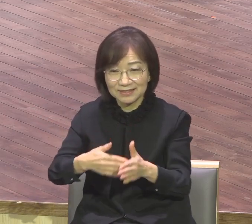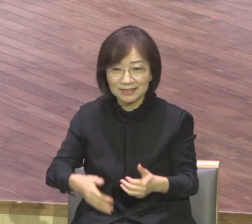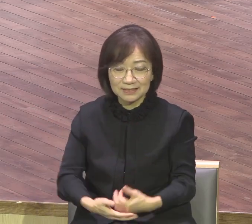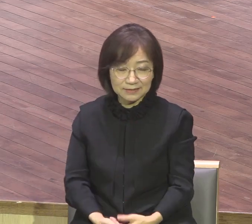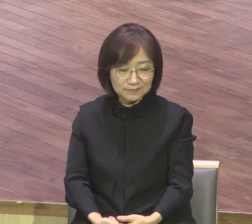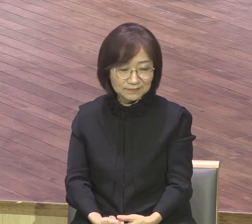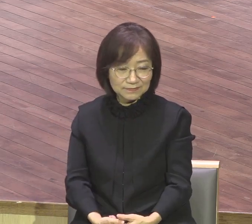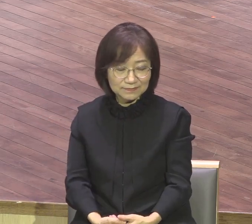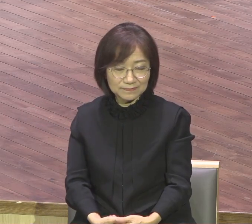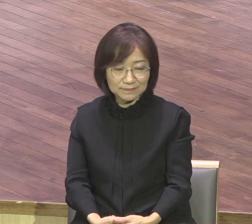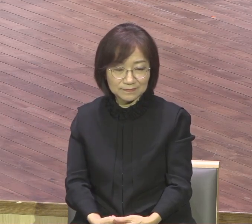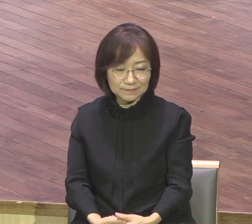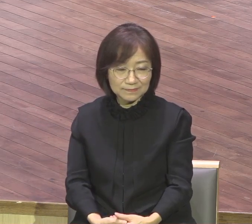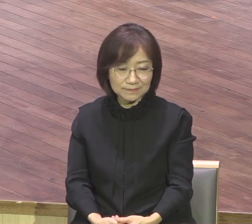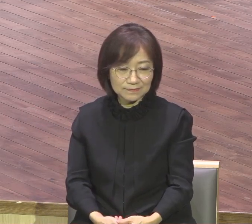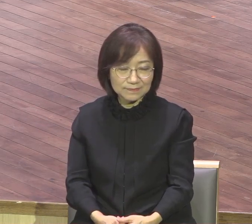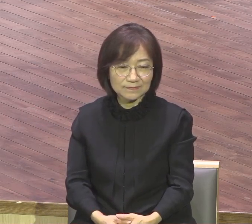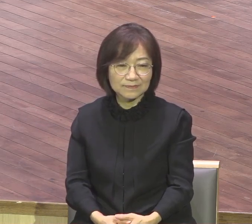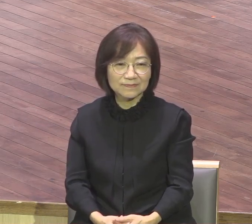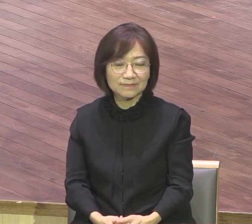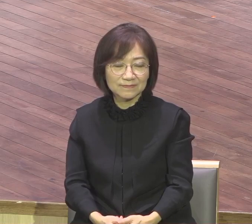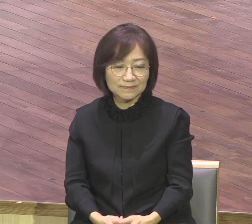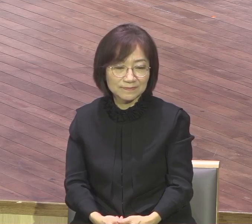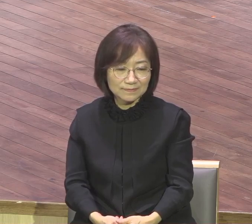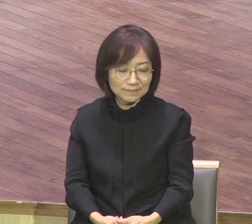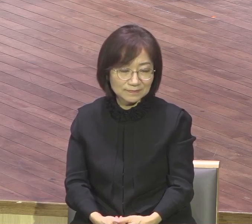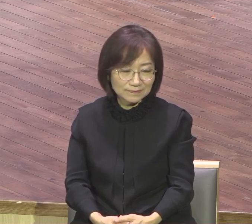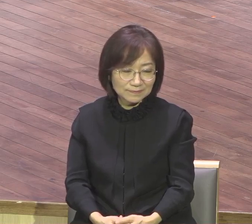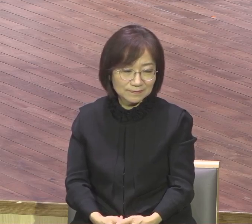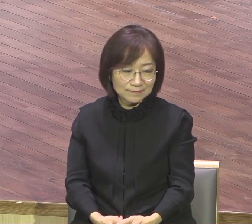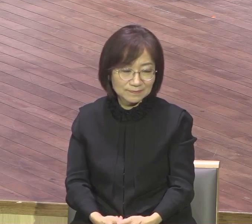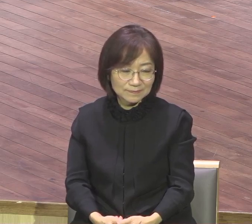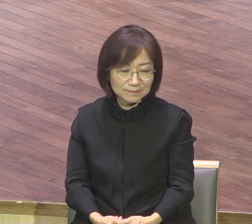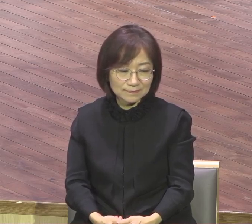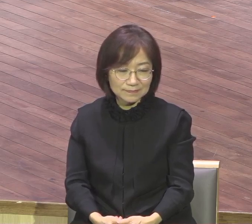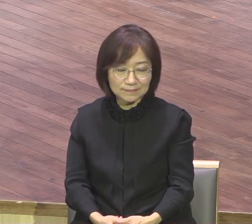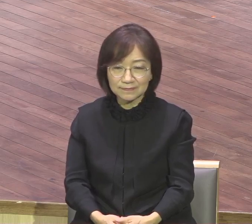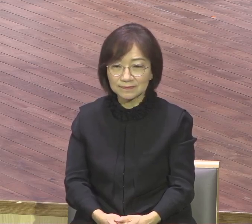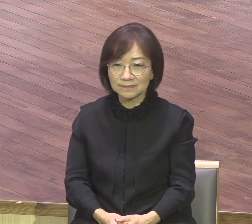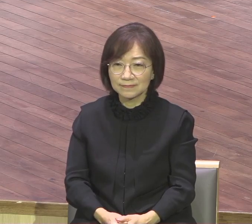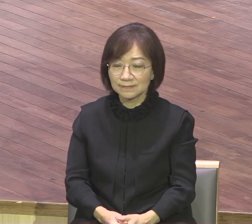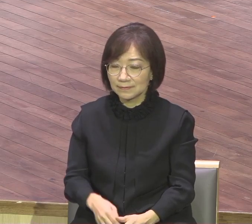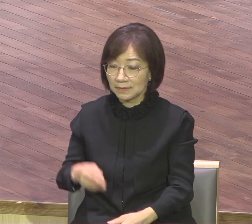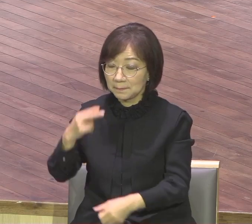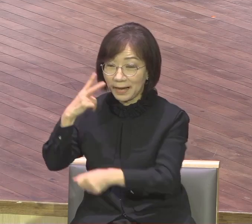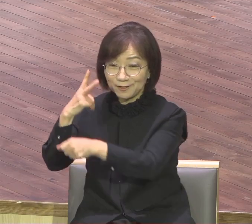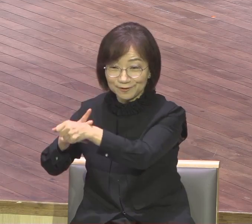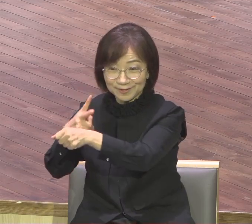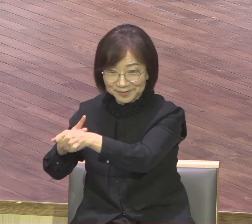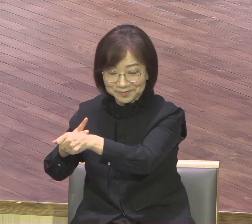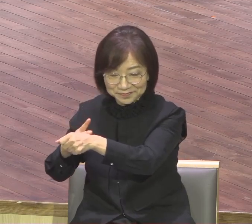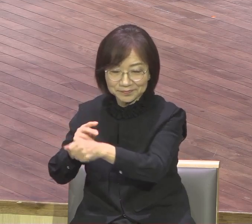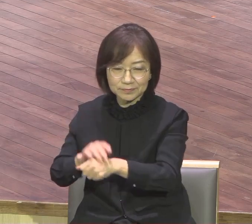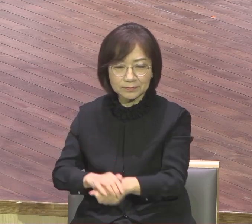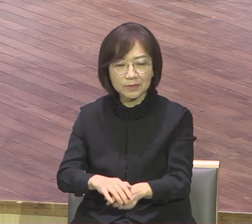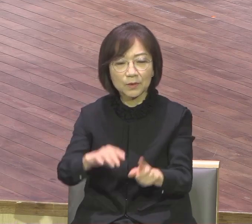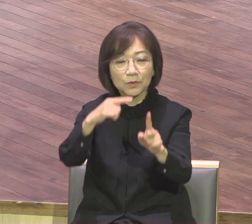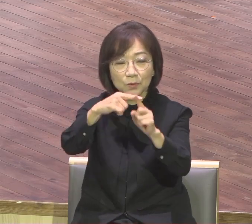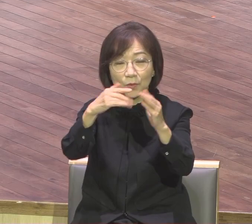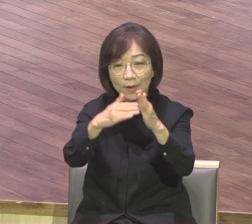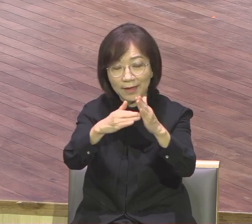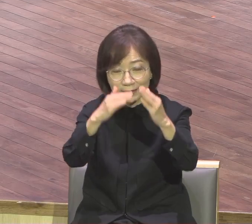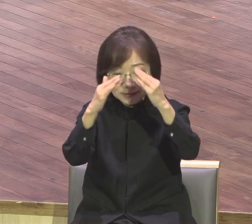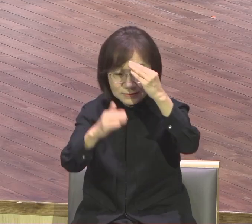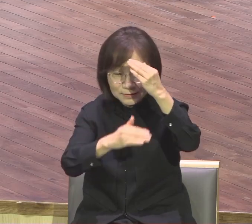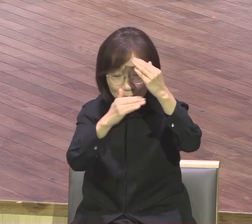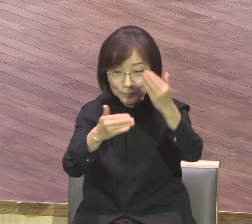deseado gozo y corona mía estad así firme en el Señor amados. 바울은 빌립보의 성도들에게 너희가